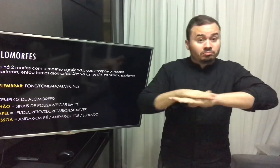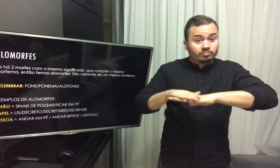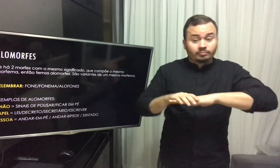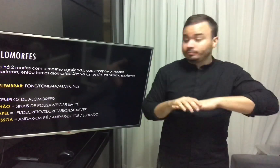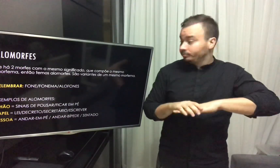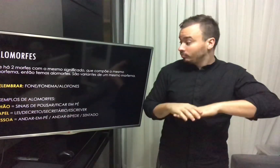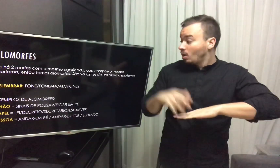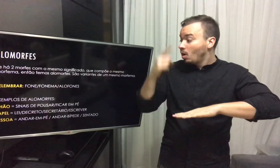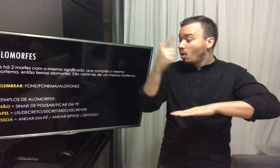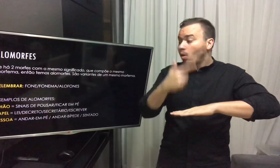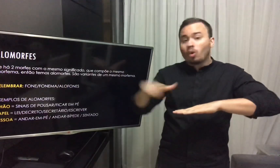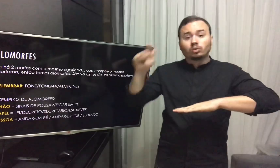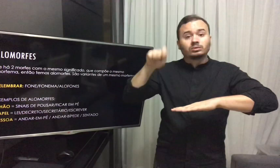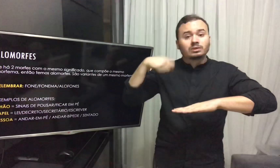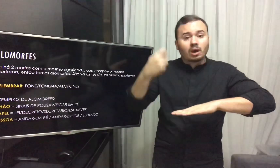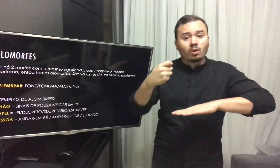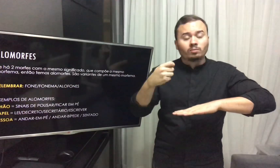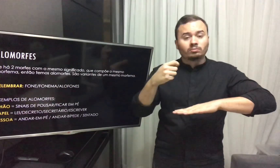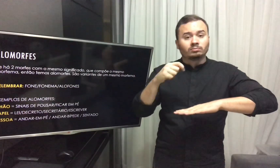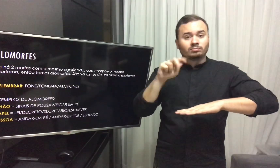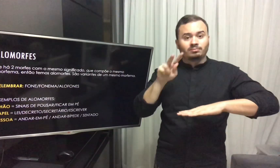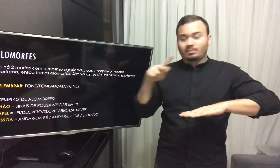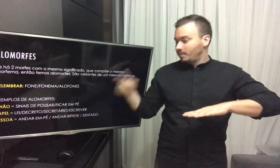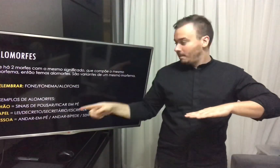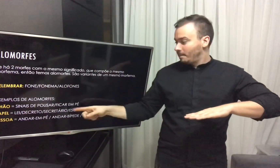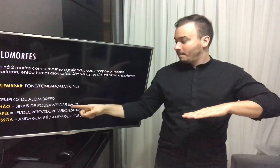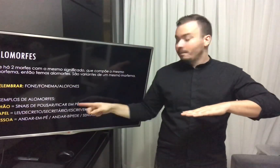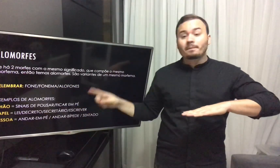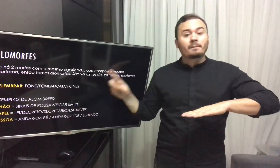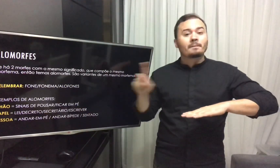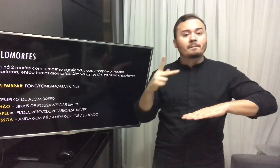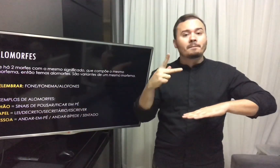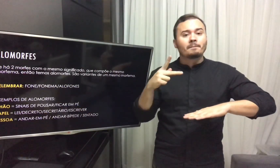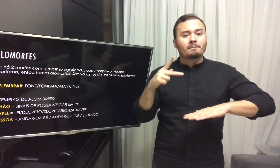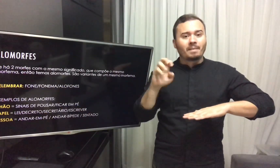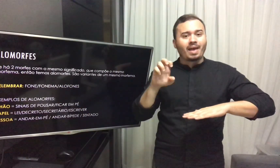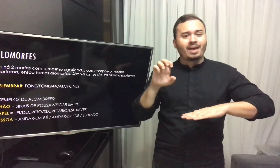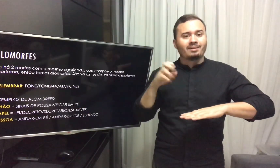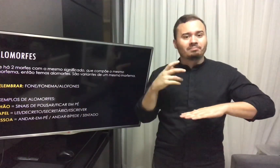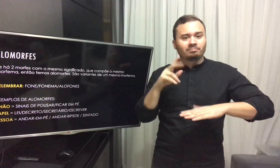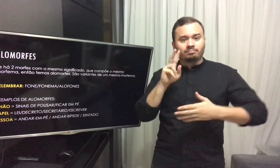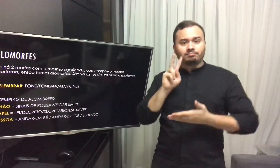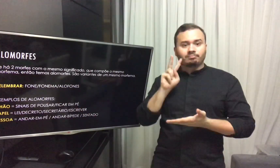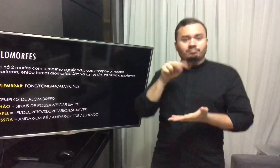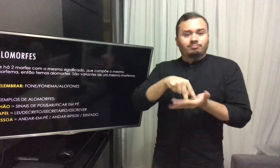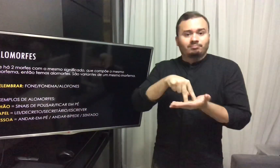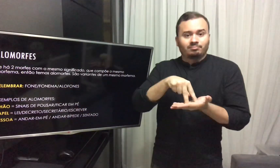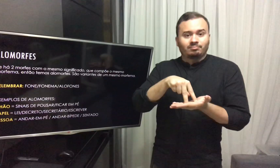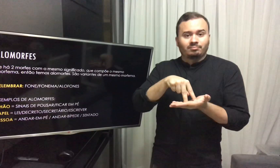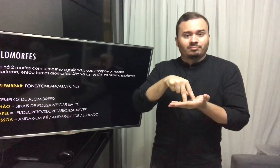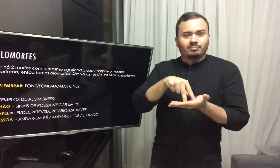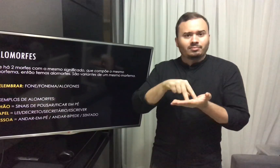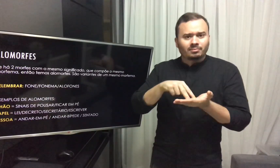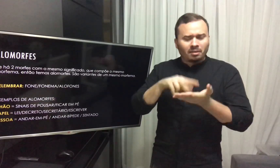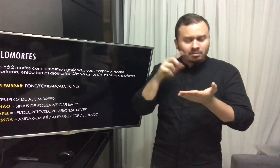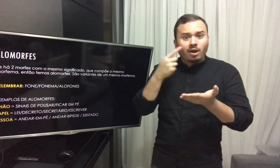Ele traz o significado de chão. Ou então, em outro sinal, por exemplo, ficar em pé.